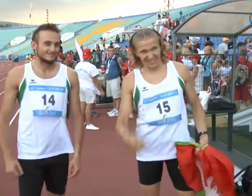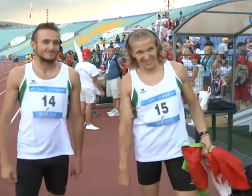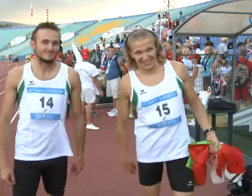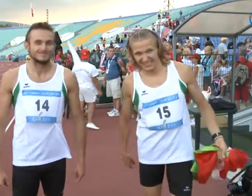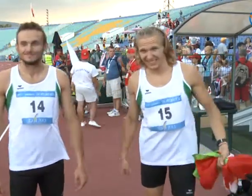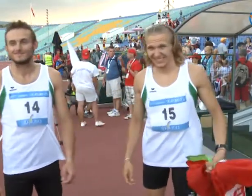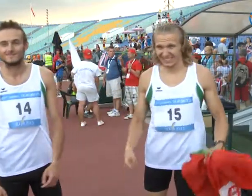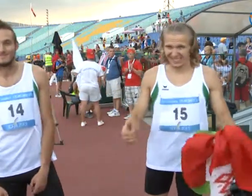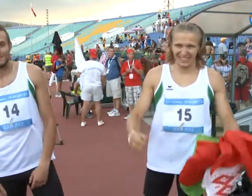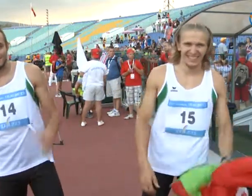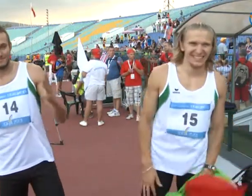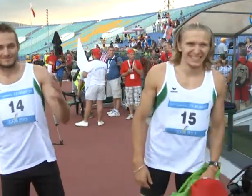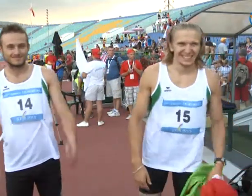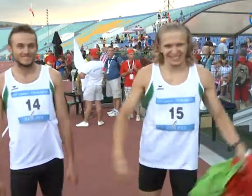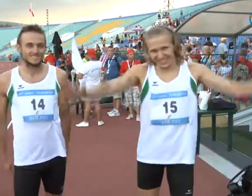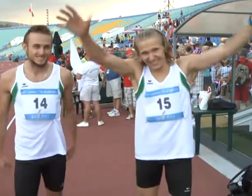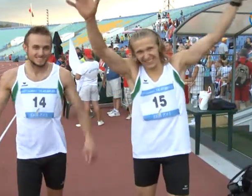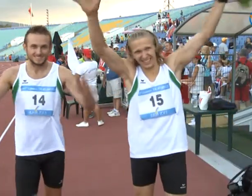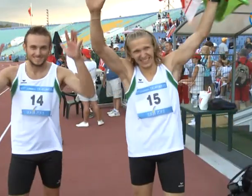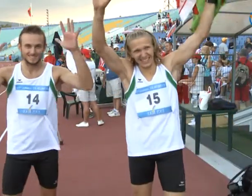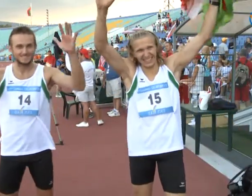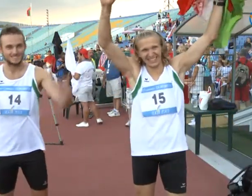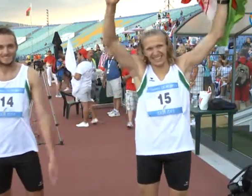in so oba dosegla medalj in sta zelo zadovoljna.